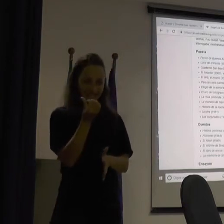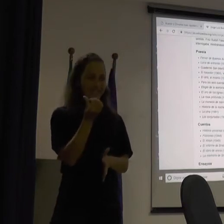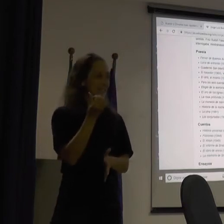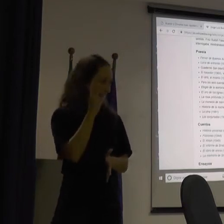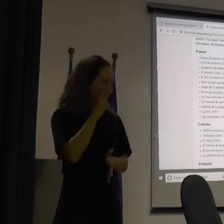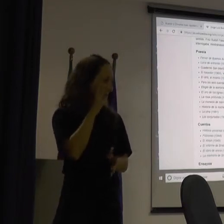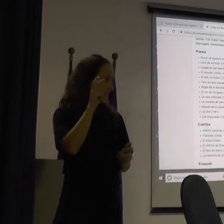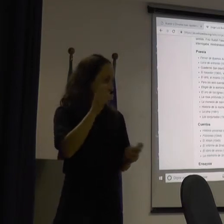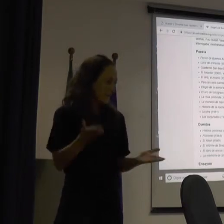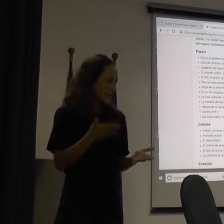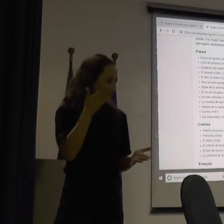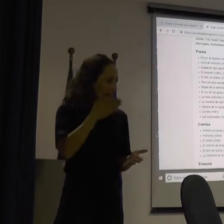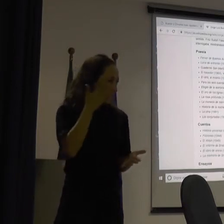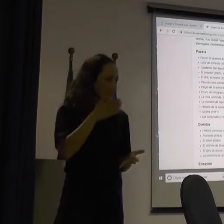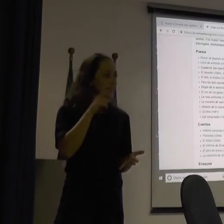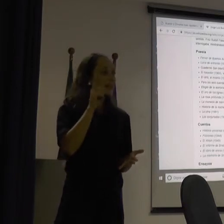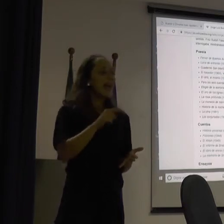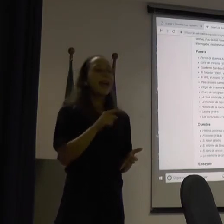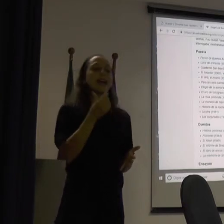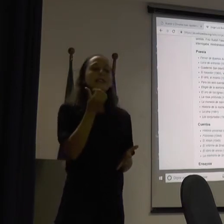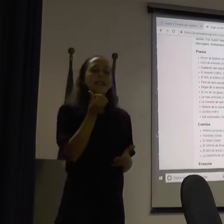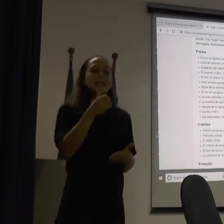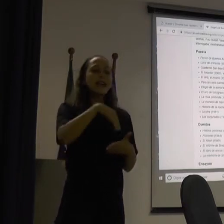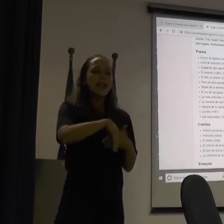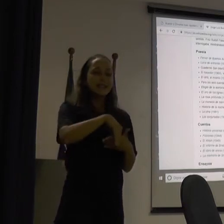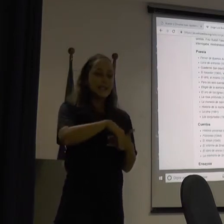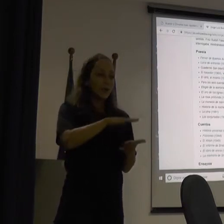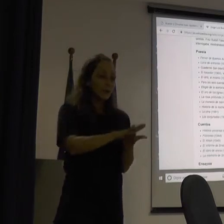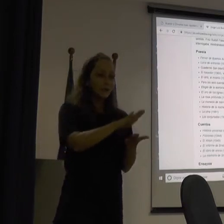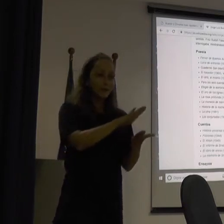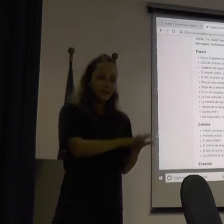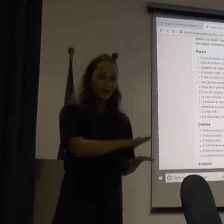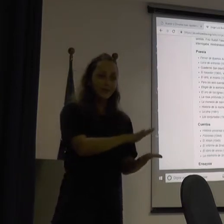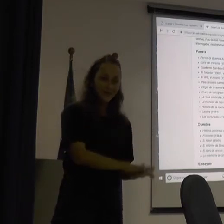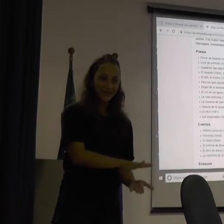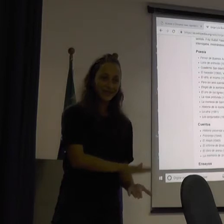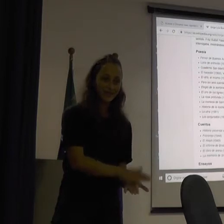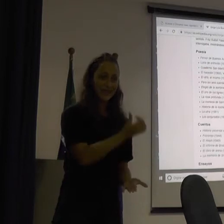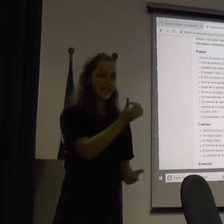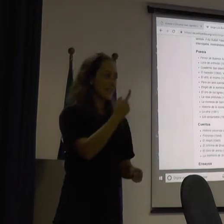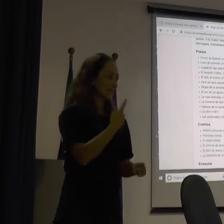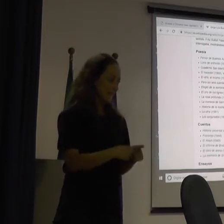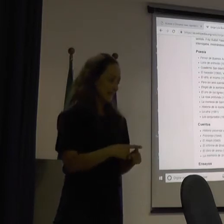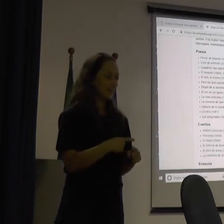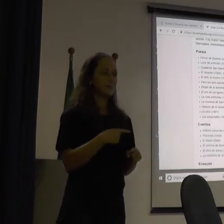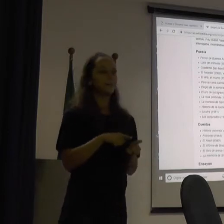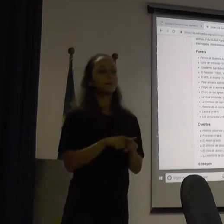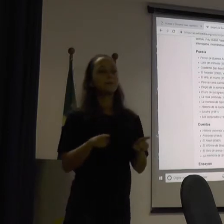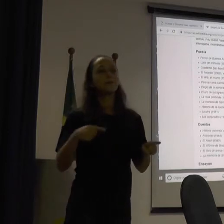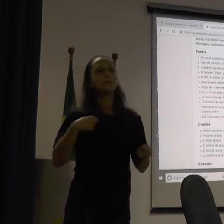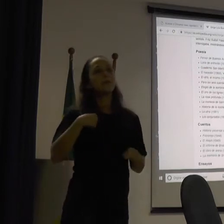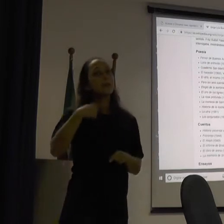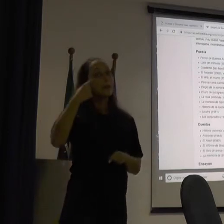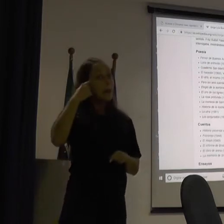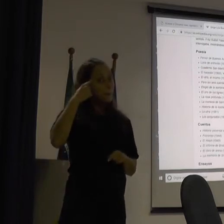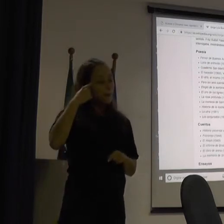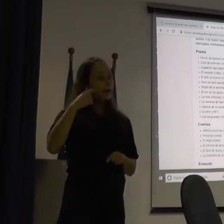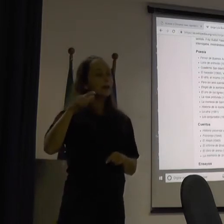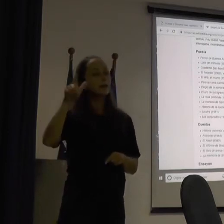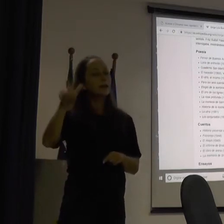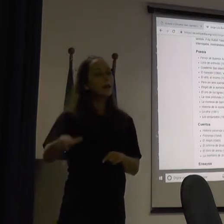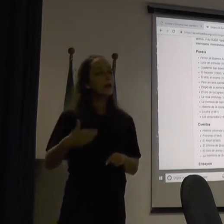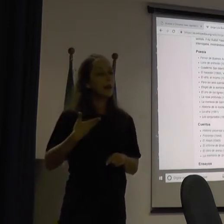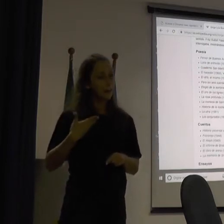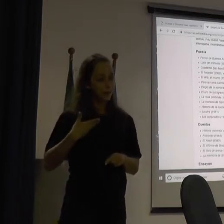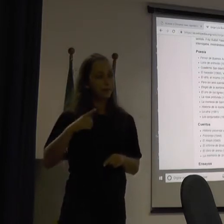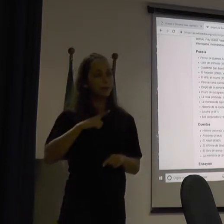eu lembrei muito de um poeta japonês, o Basho, que tem um livro famosíssimo de viagens. E o Borges